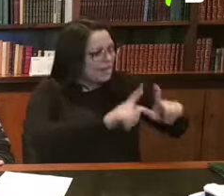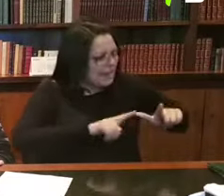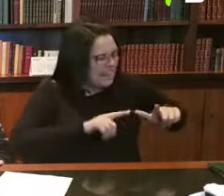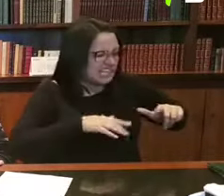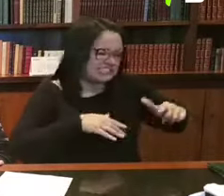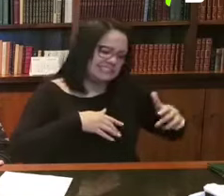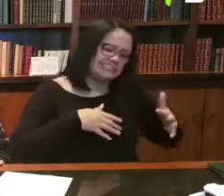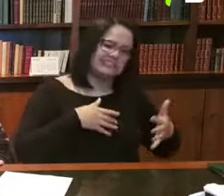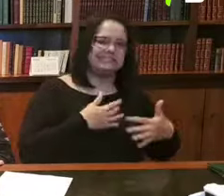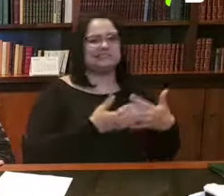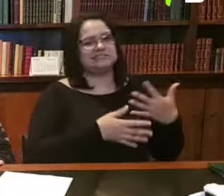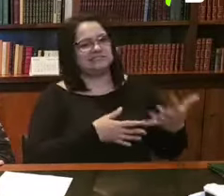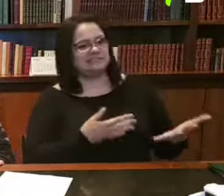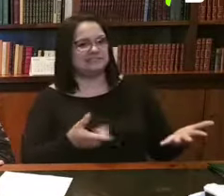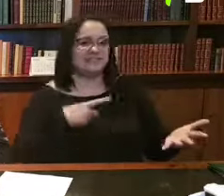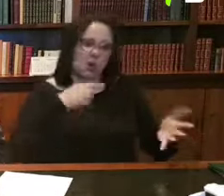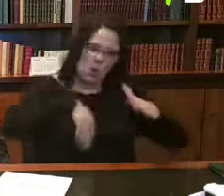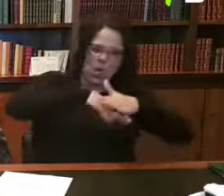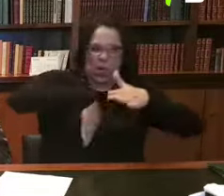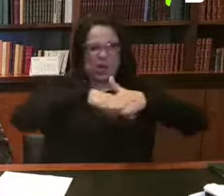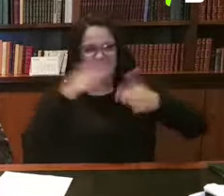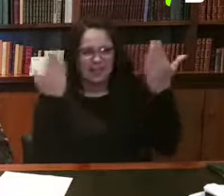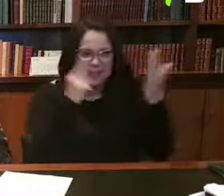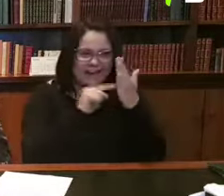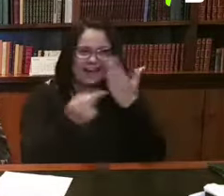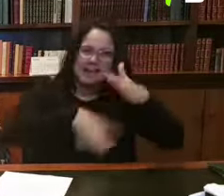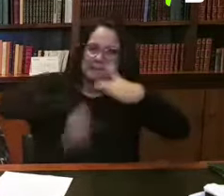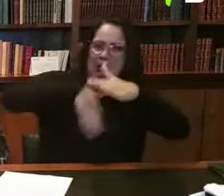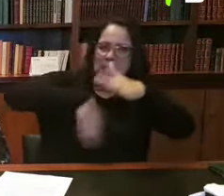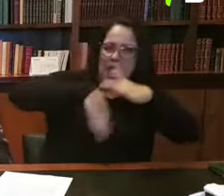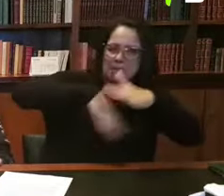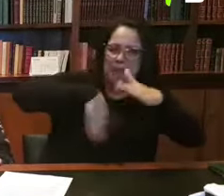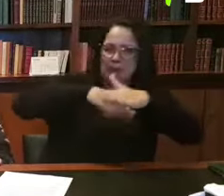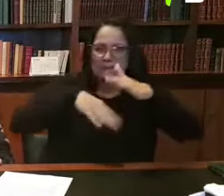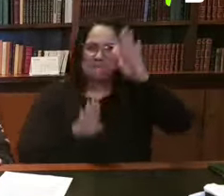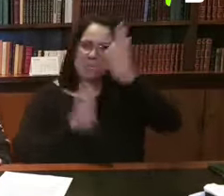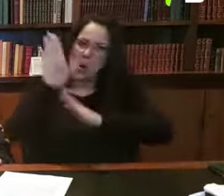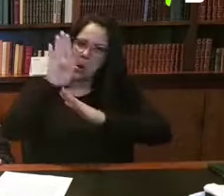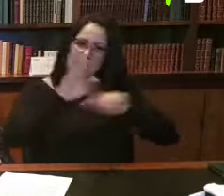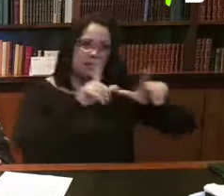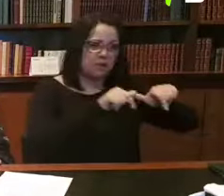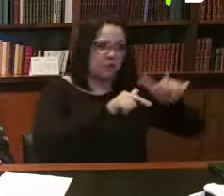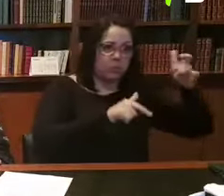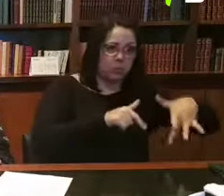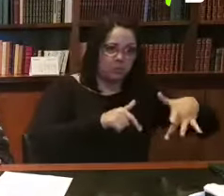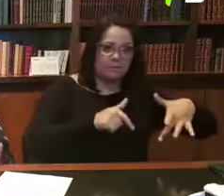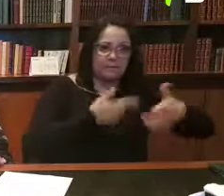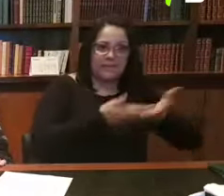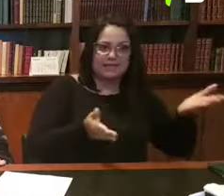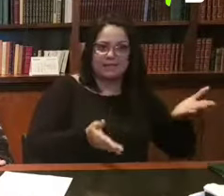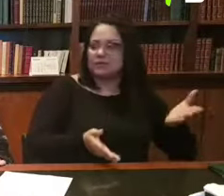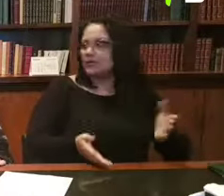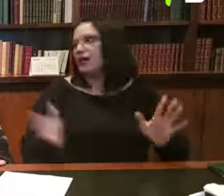insatisfatório e entrou real madrid em campanha para o barcelona em campo e nós estava perdendo o bagulho de 2 a 0 aí tentando virar o